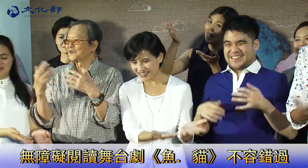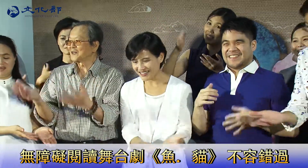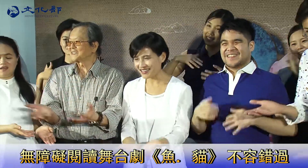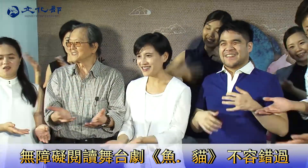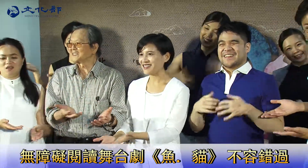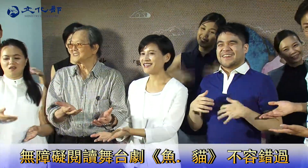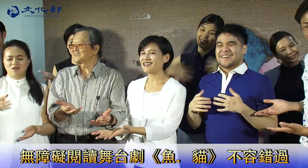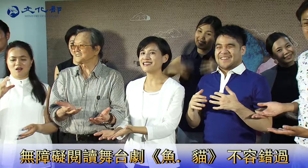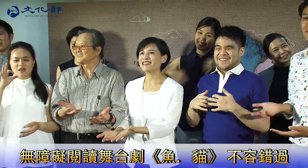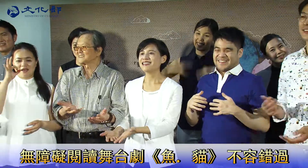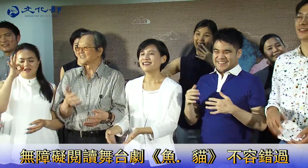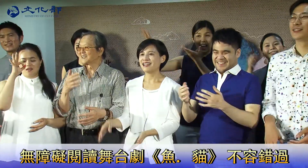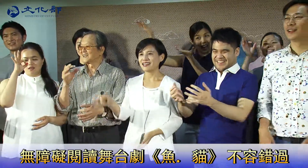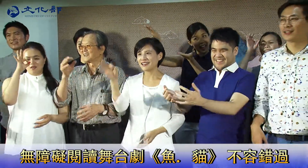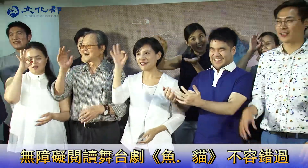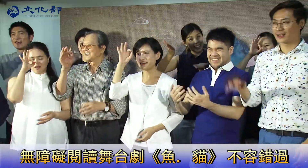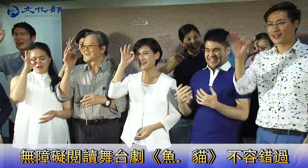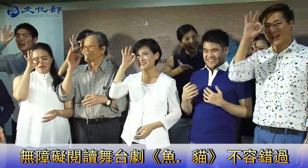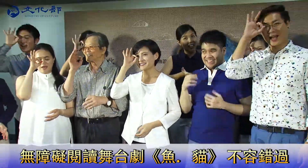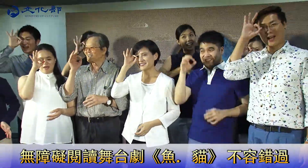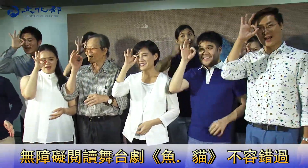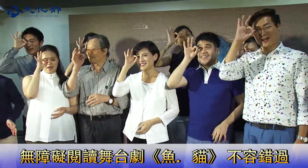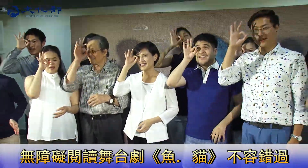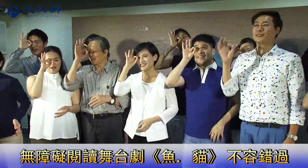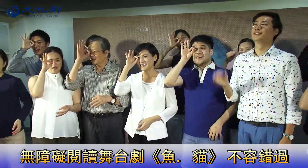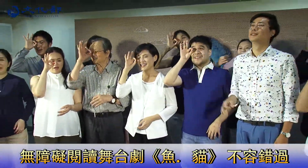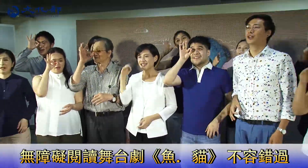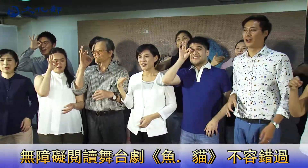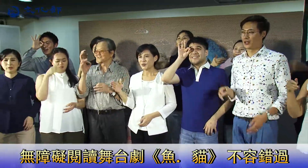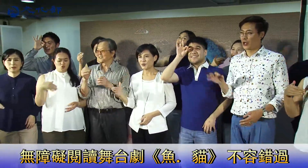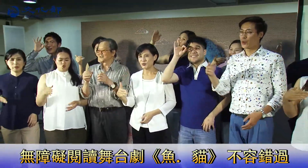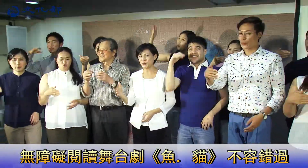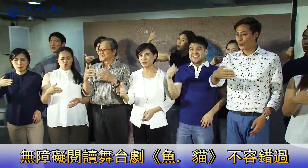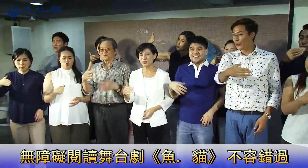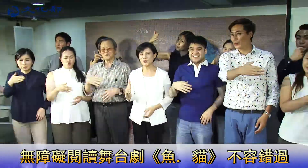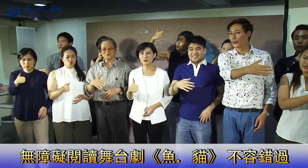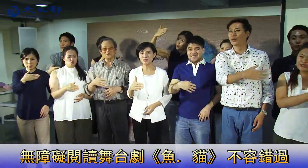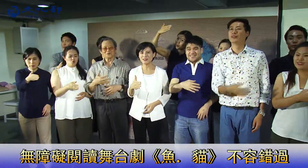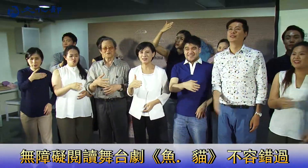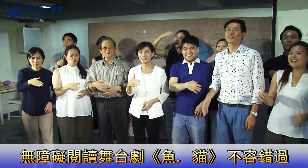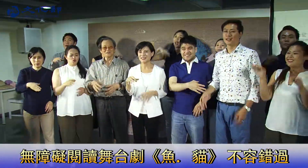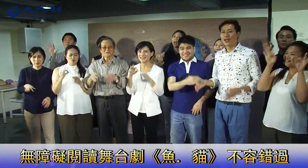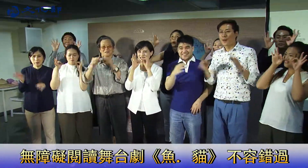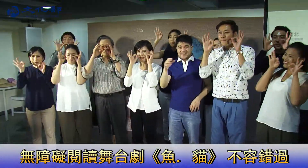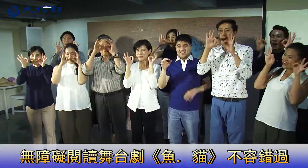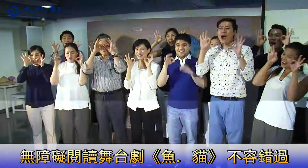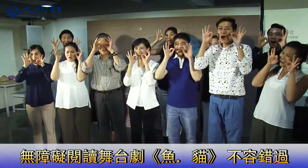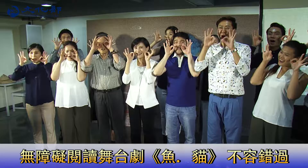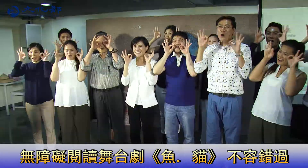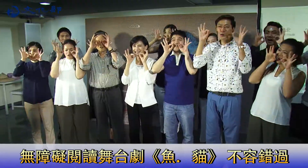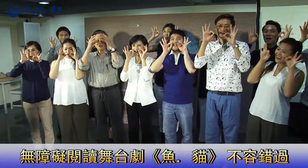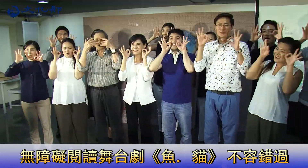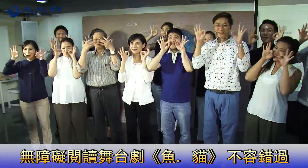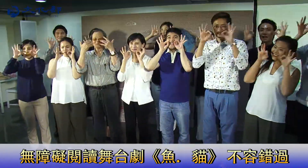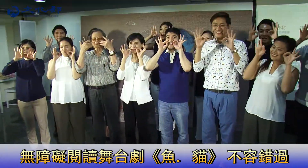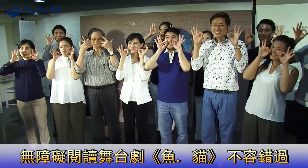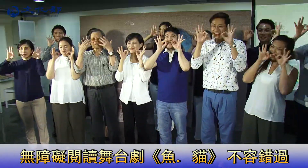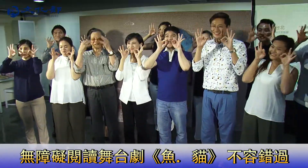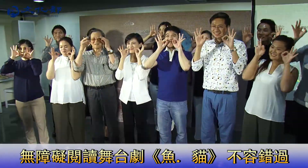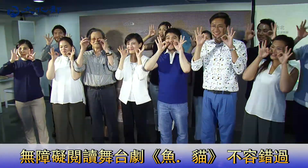部长、作家黄春明及无障碍阅读形象大使黄玉祥都齐聚力挺，鼓励身心障碍朋友一起